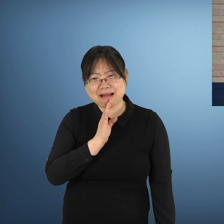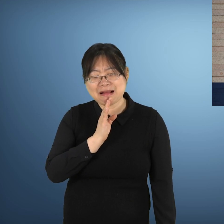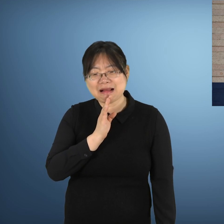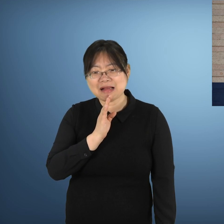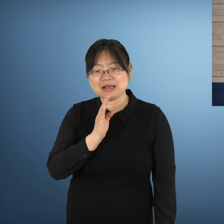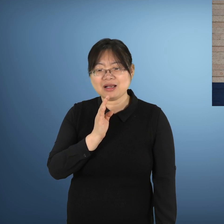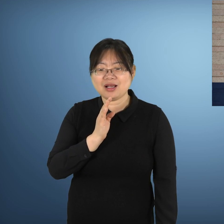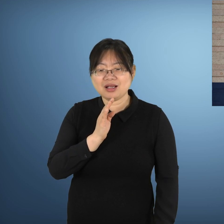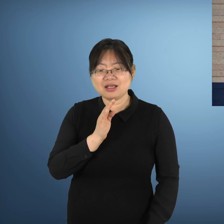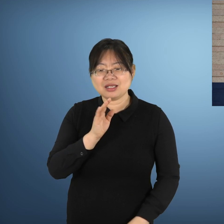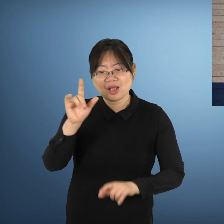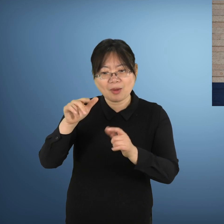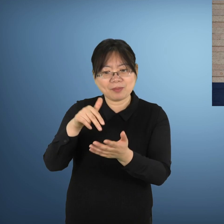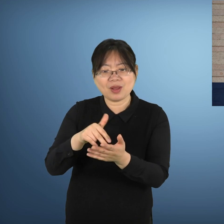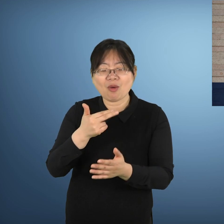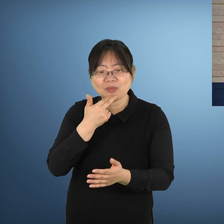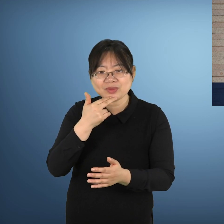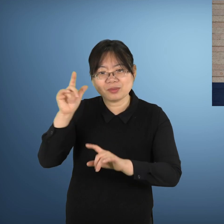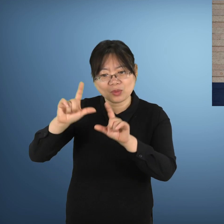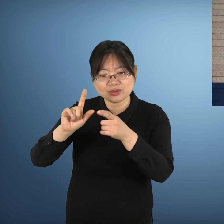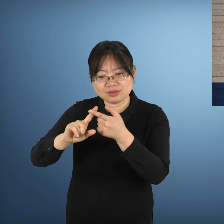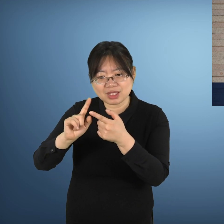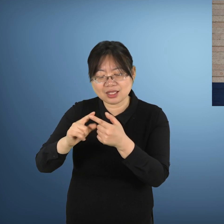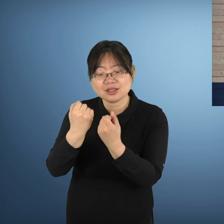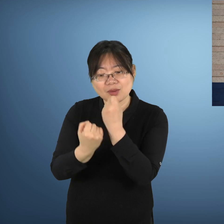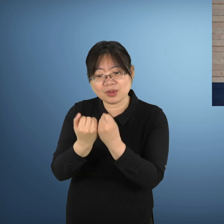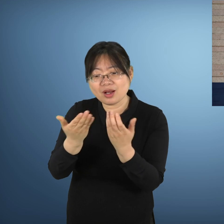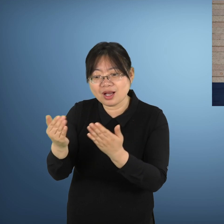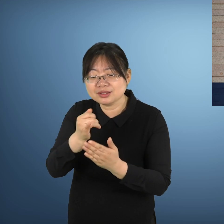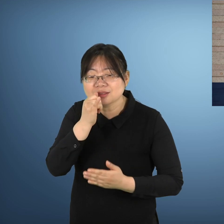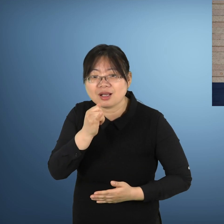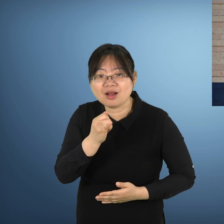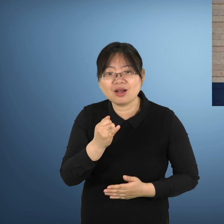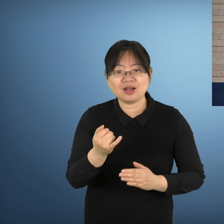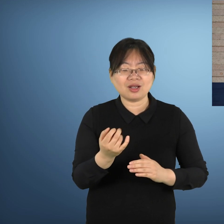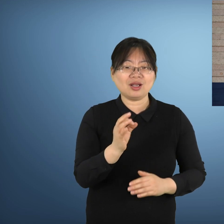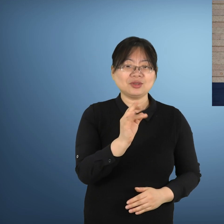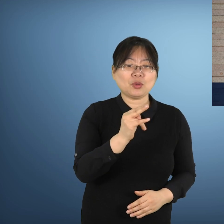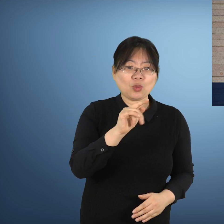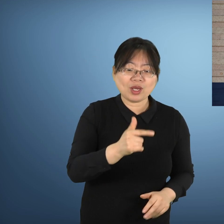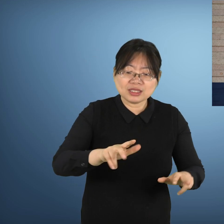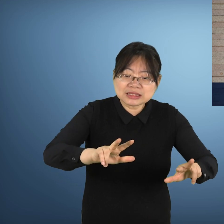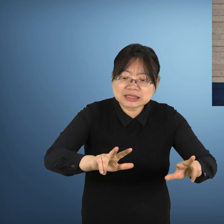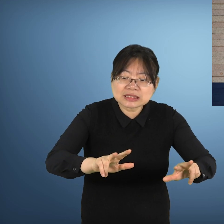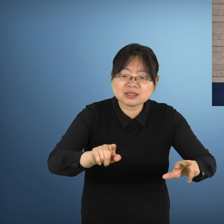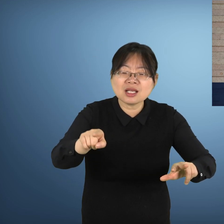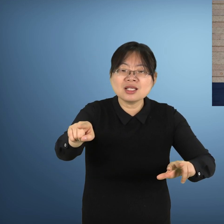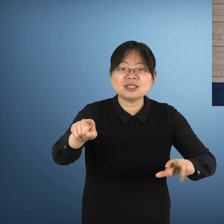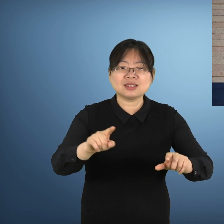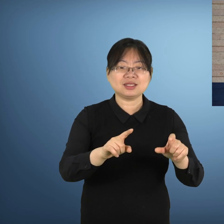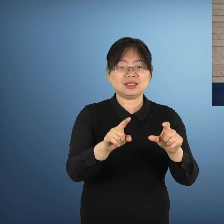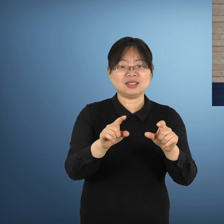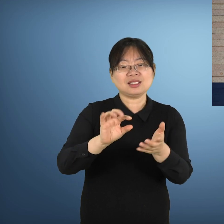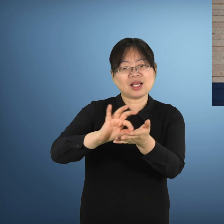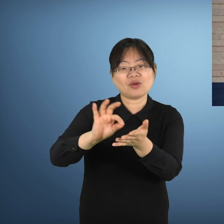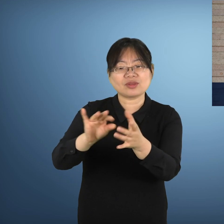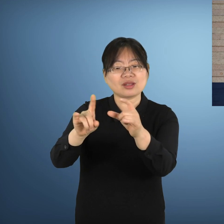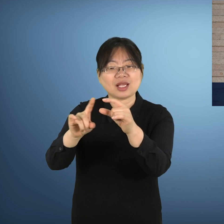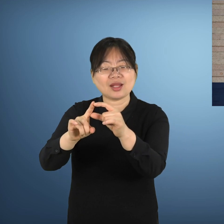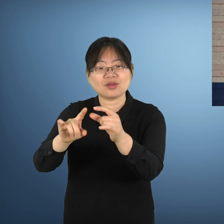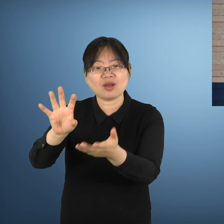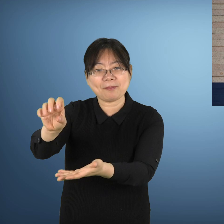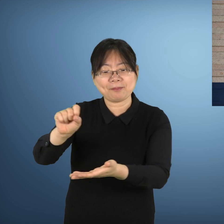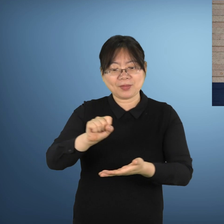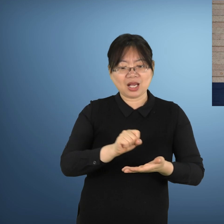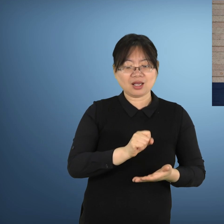거예요. 근데 요한이 절묘하게 이 단어를 그대로 갖다 쓰면서